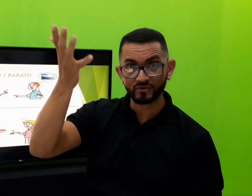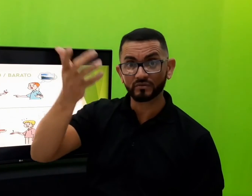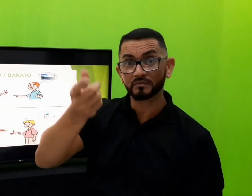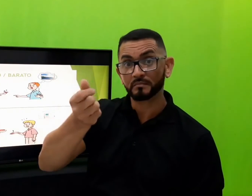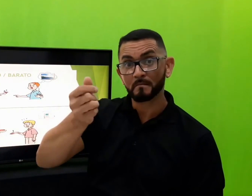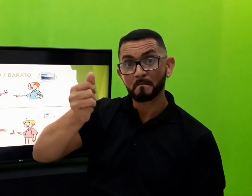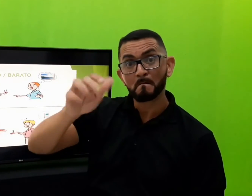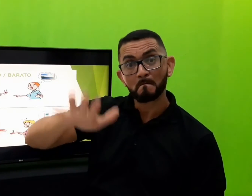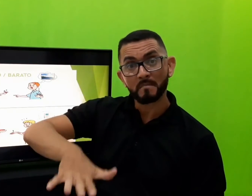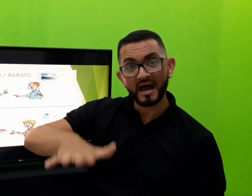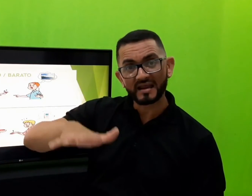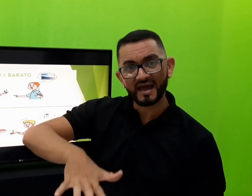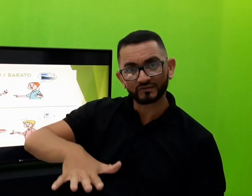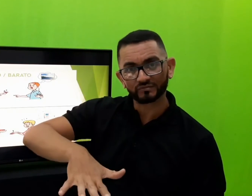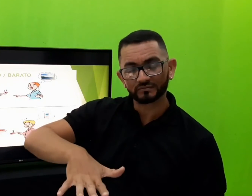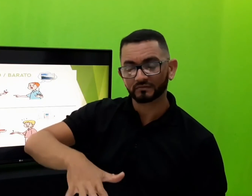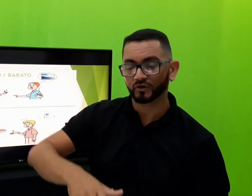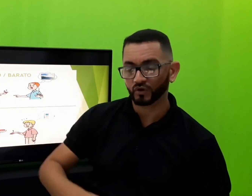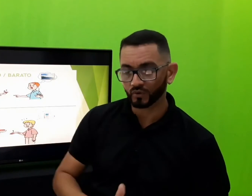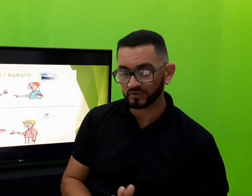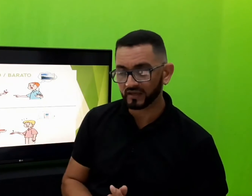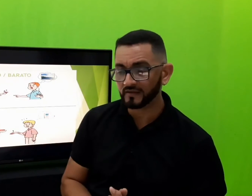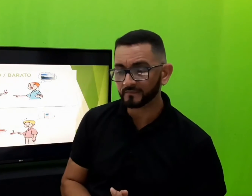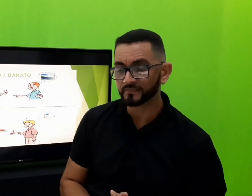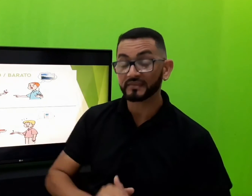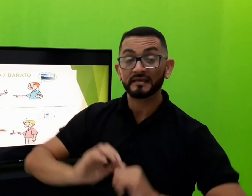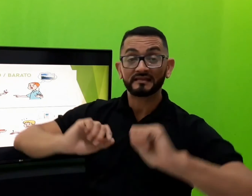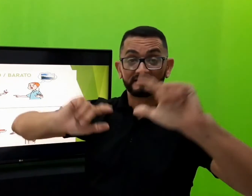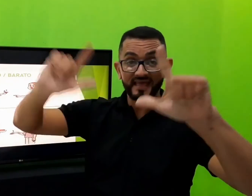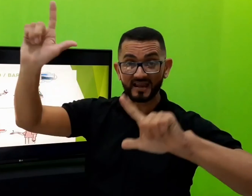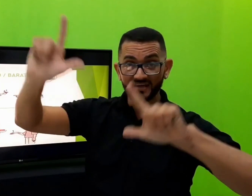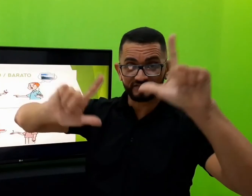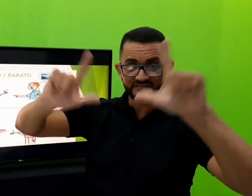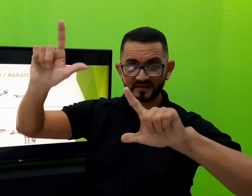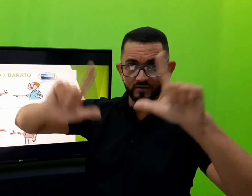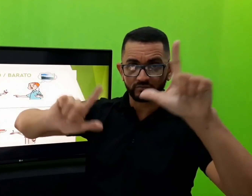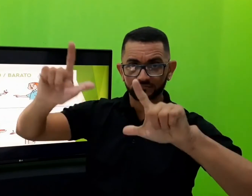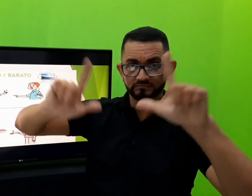caro, barato. Ok? Televisão.